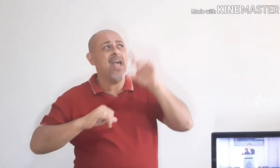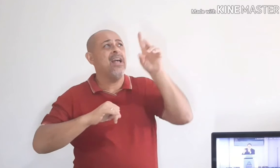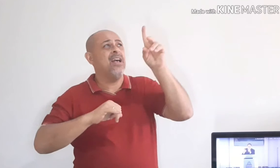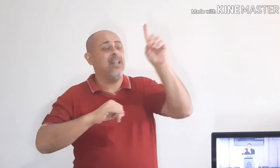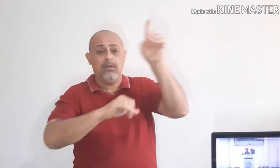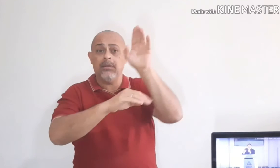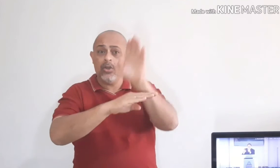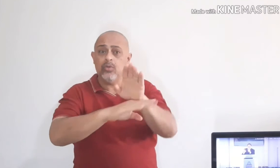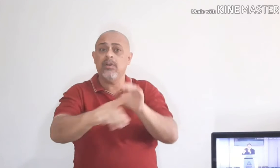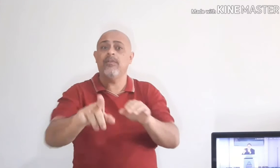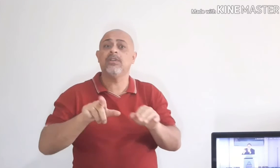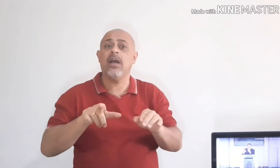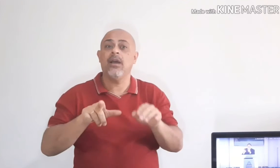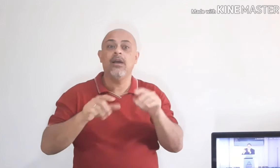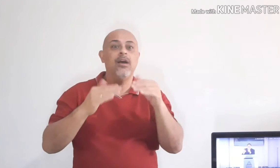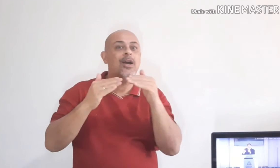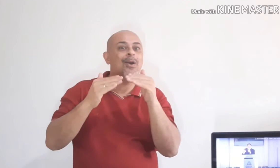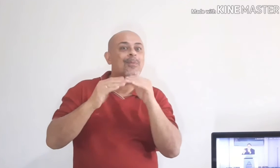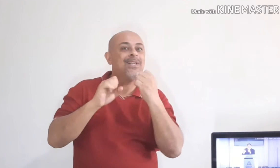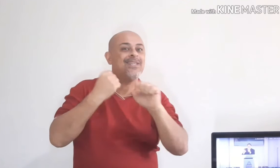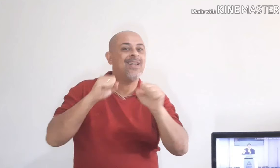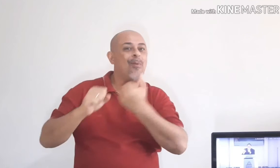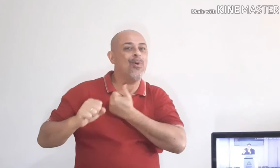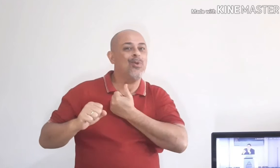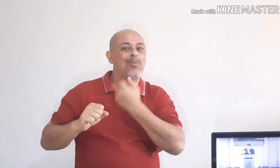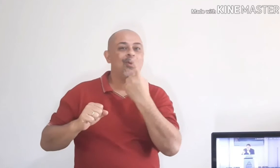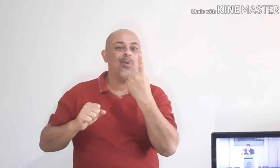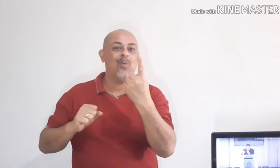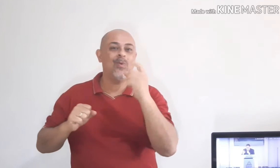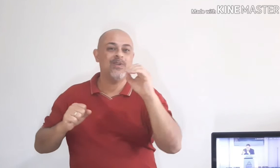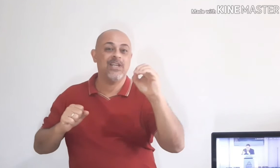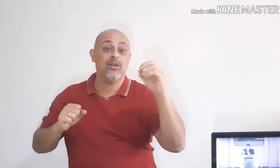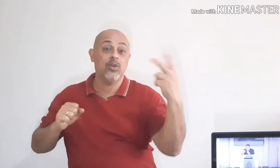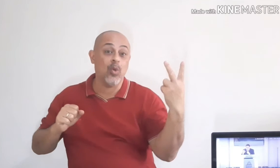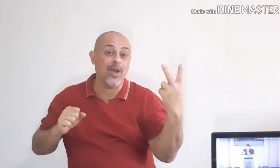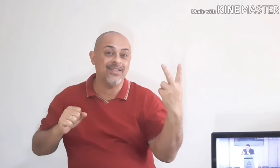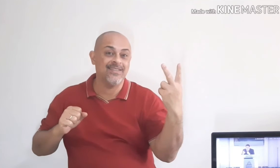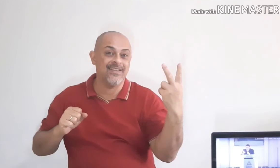contexto do Salmo 102.